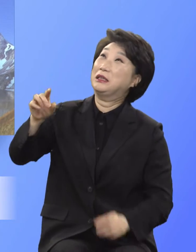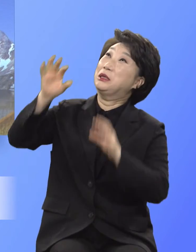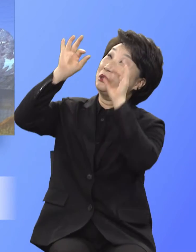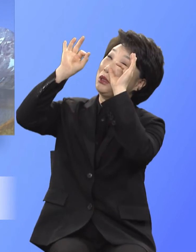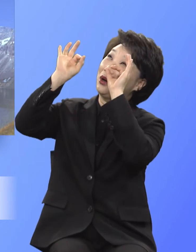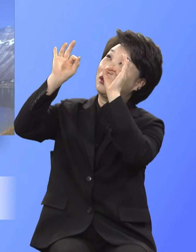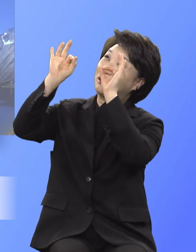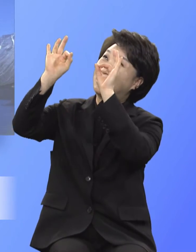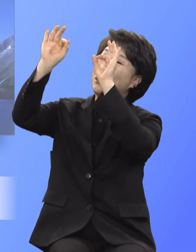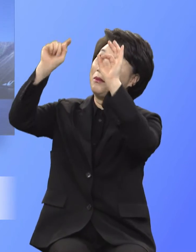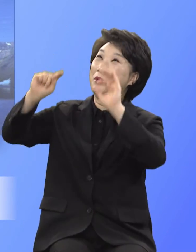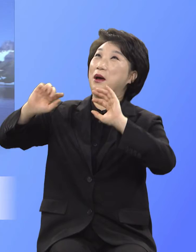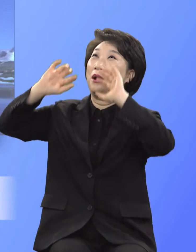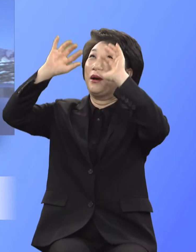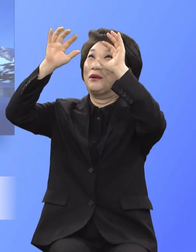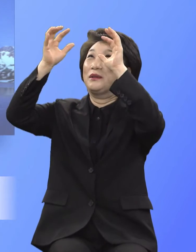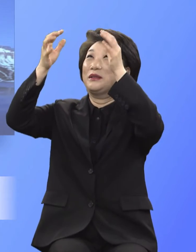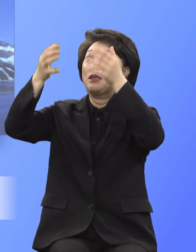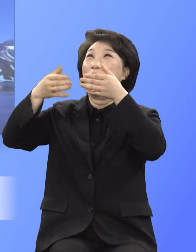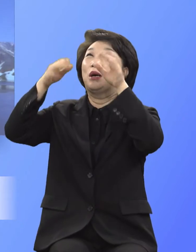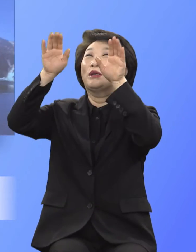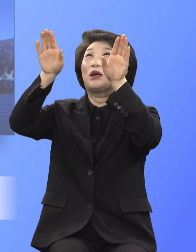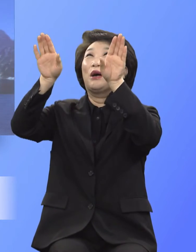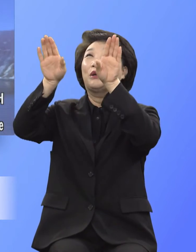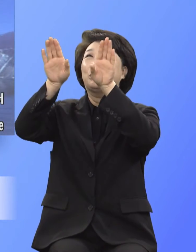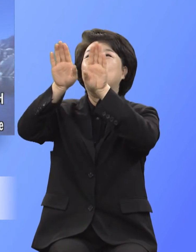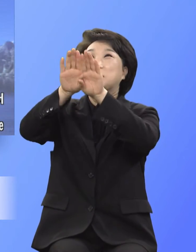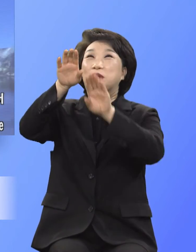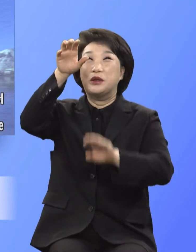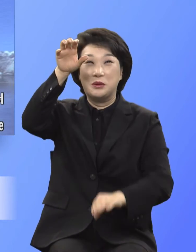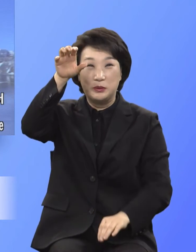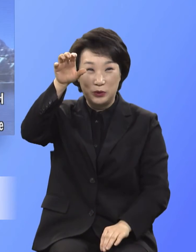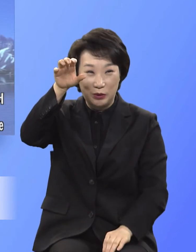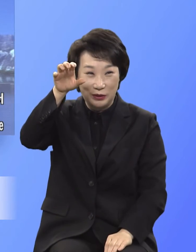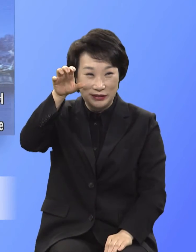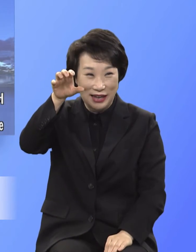만나보자, 저기 패는 저